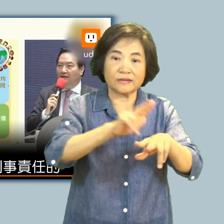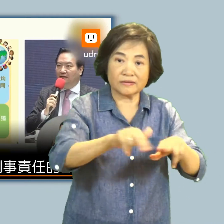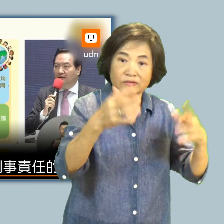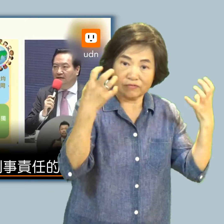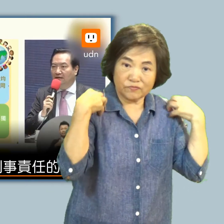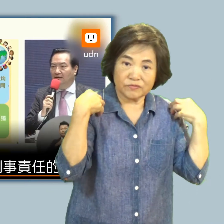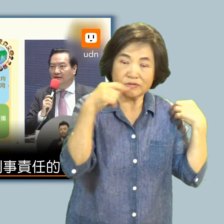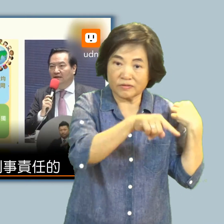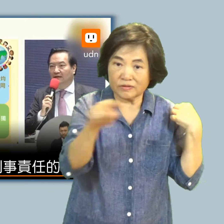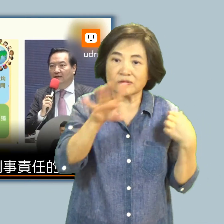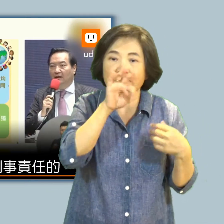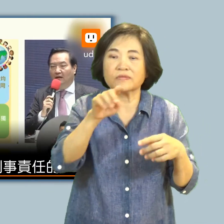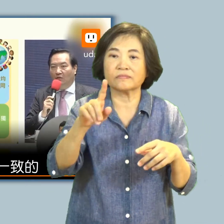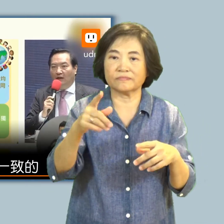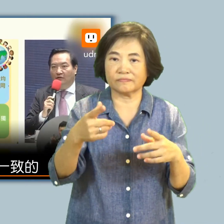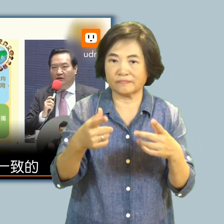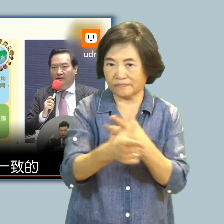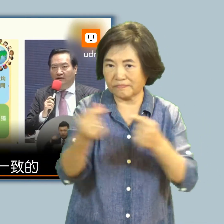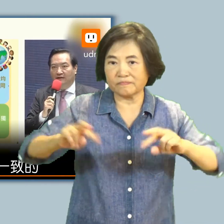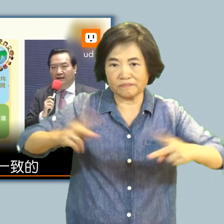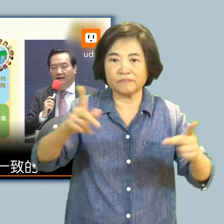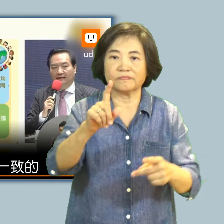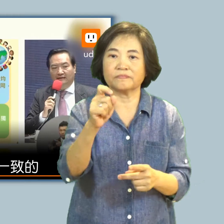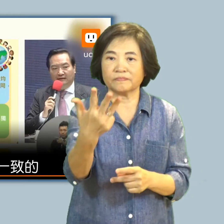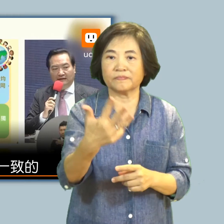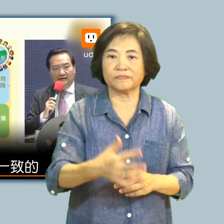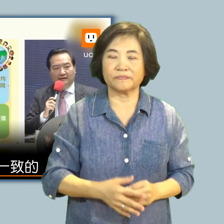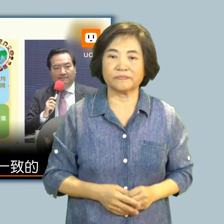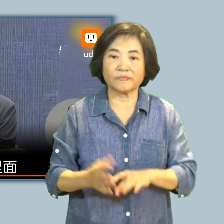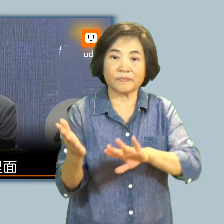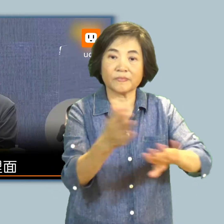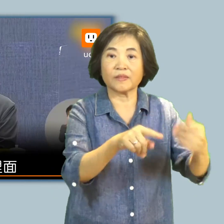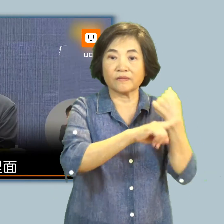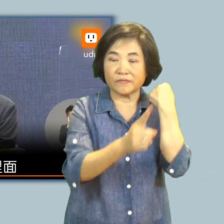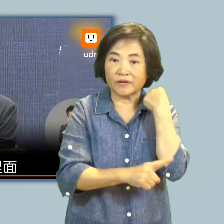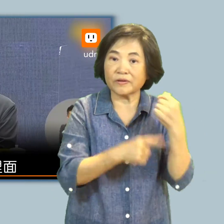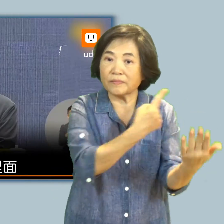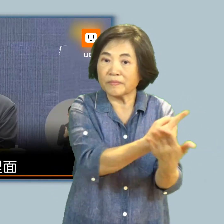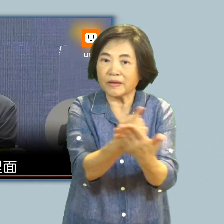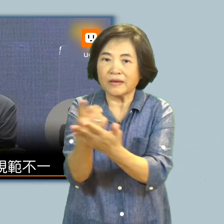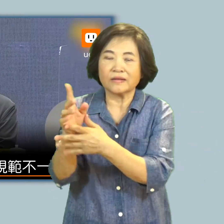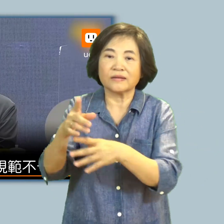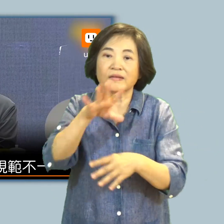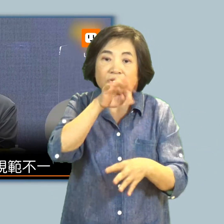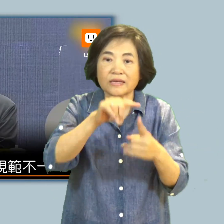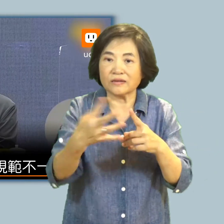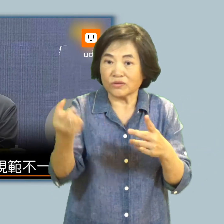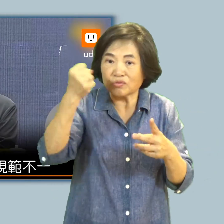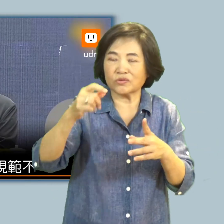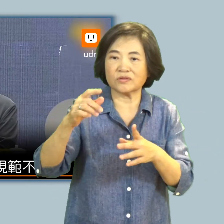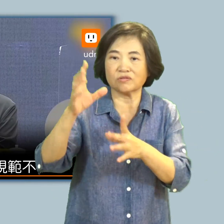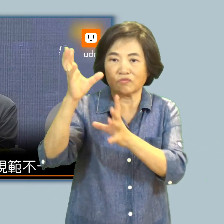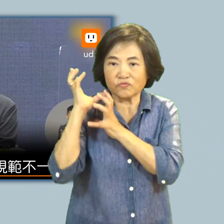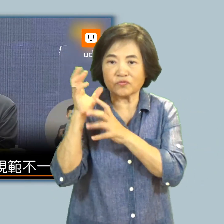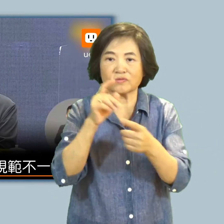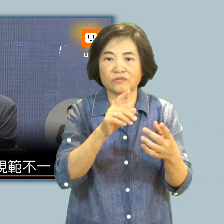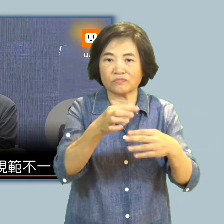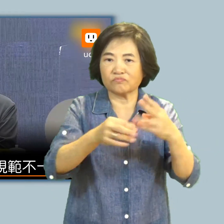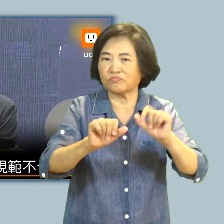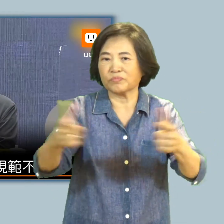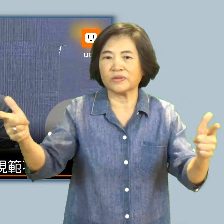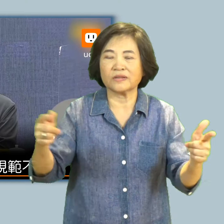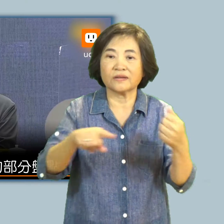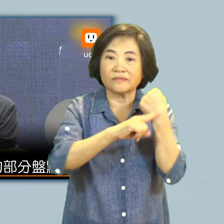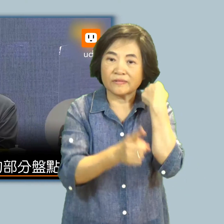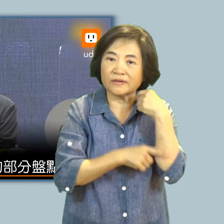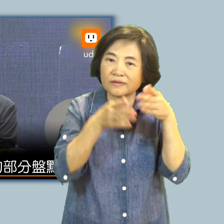年龄跟刑事责任的完全责任年龄是一致的。 对于各法律面对年龄权利义务规范